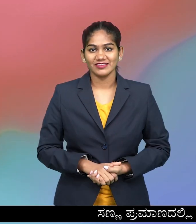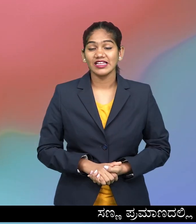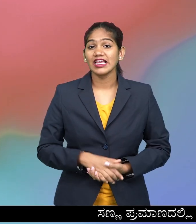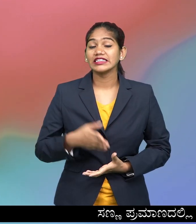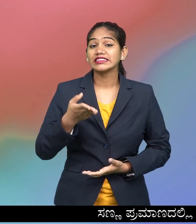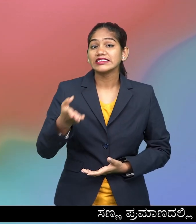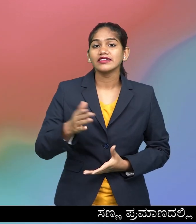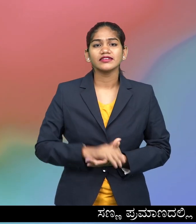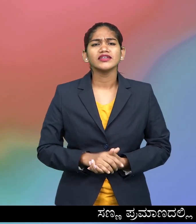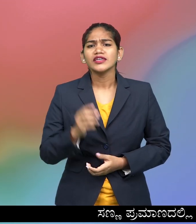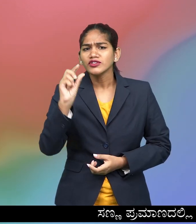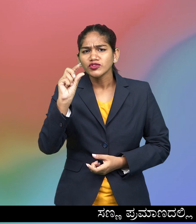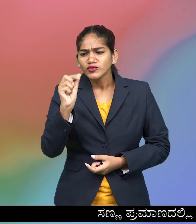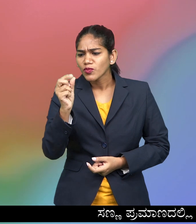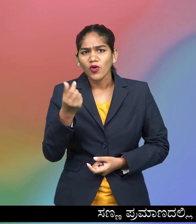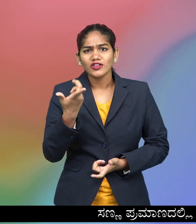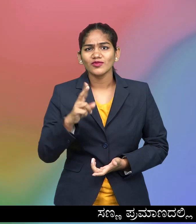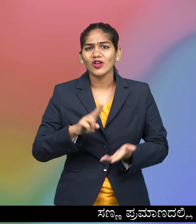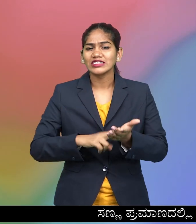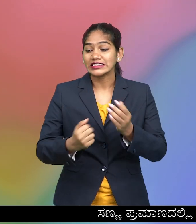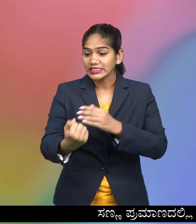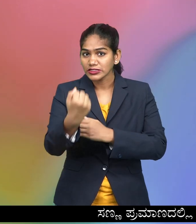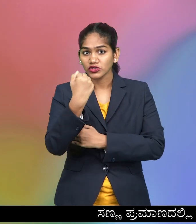ಸಣ್ಣ ಪ್ರಮಾಣದಲ್ಲಿ ಅಗತ್ಯವಿರುವ ಸೂಕ್ಷ್ಮ ಪೋಷಕಾಂಶಗಳಾಗಿವೆ.